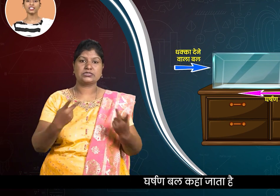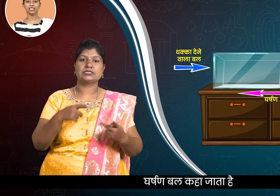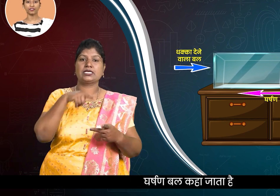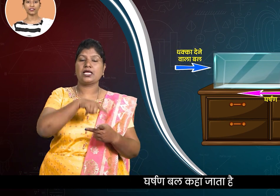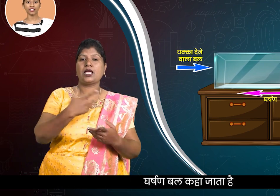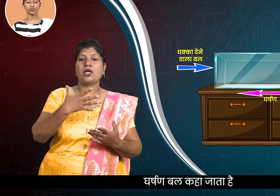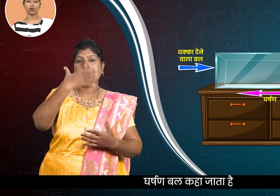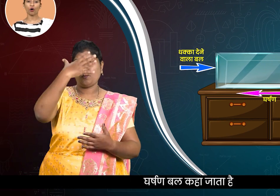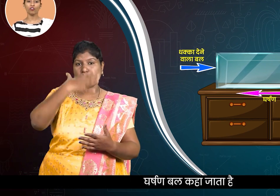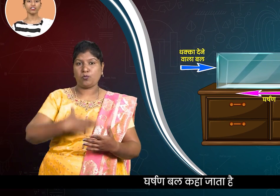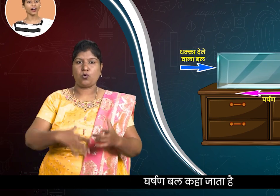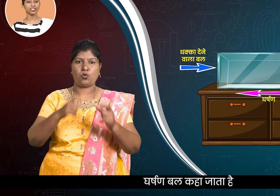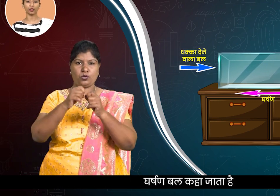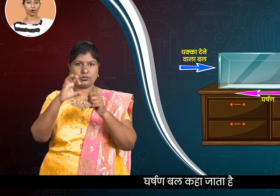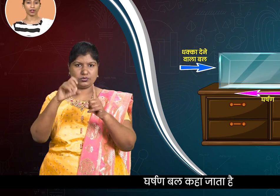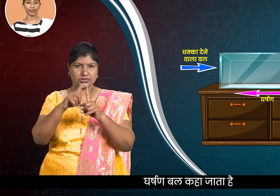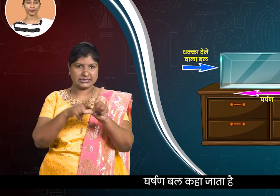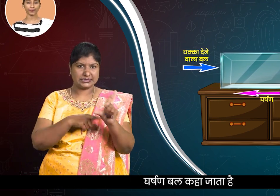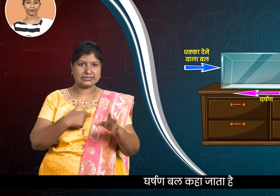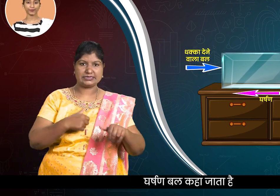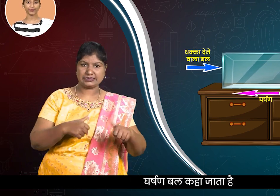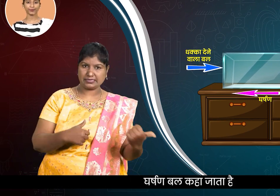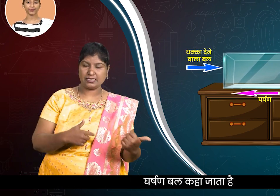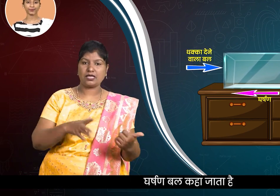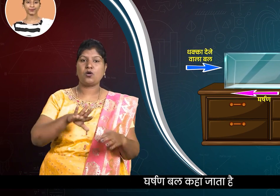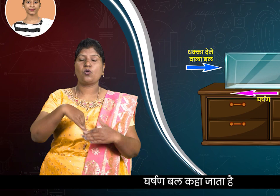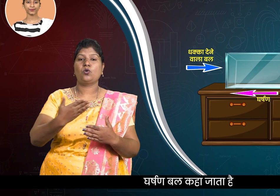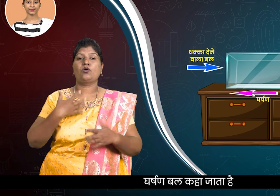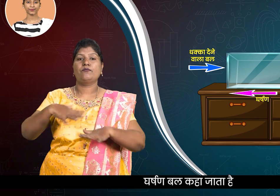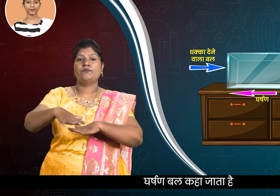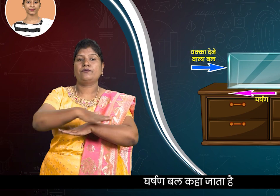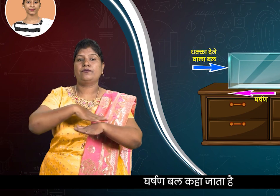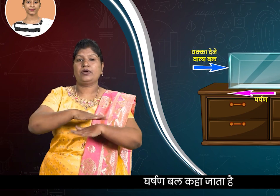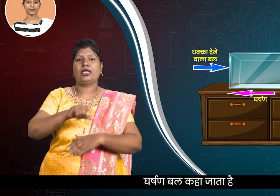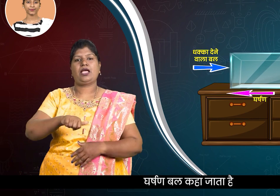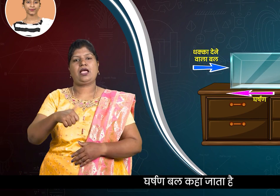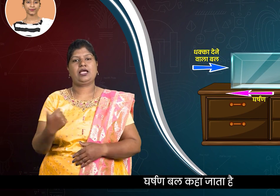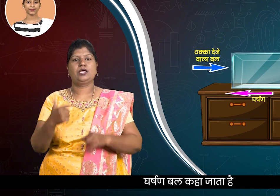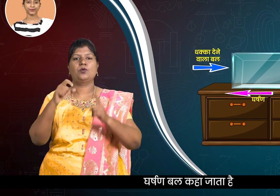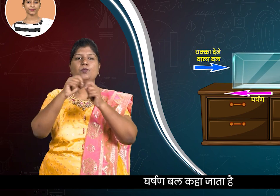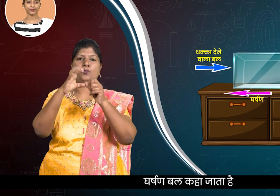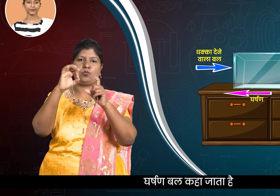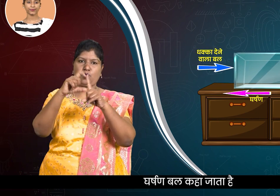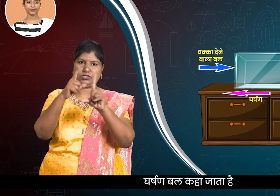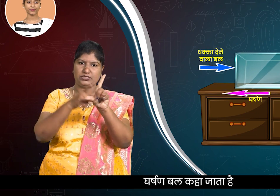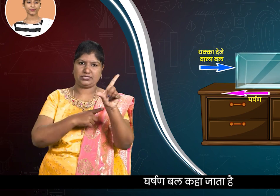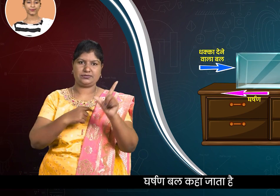उसे फ्रिक्शन फोर्स यानी घर्षण बल कहा जाता है।